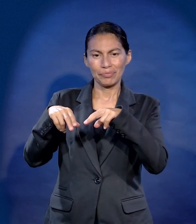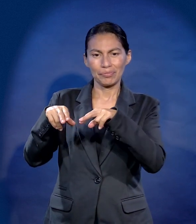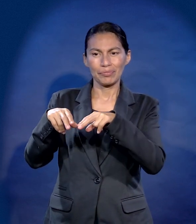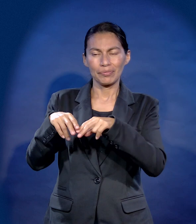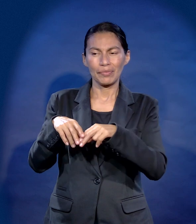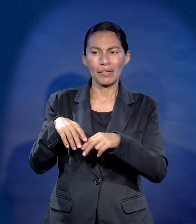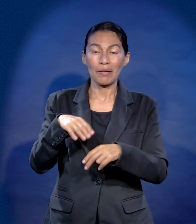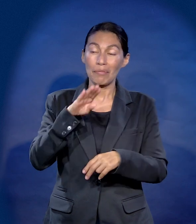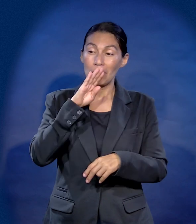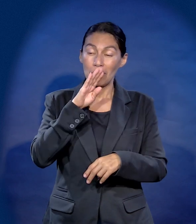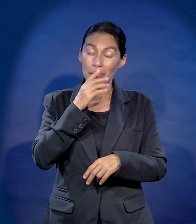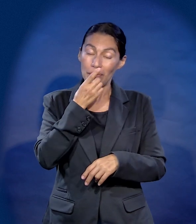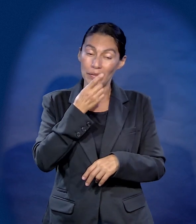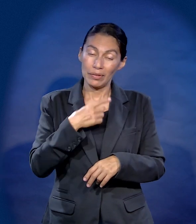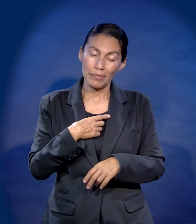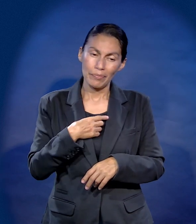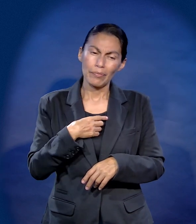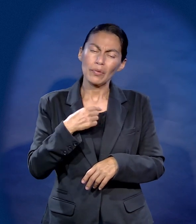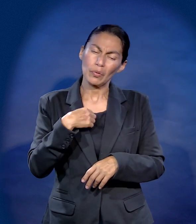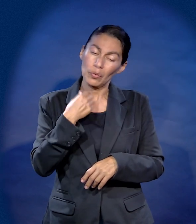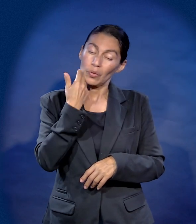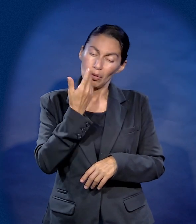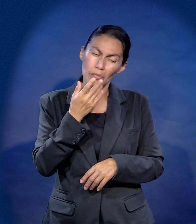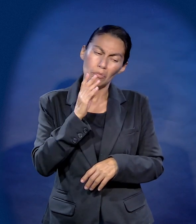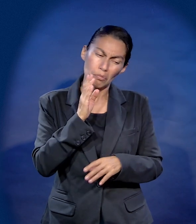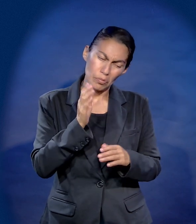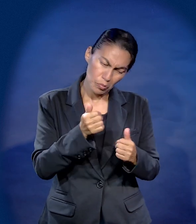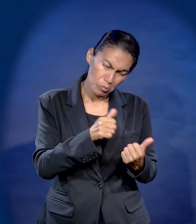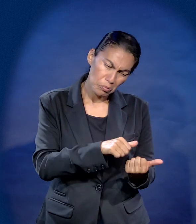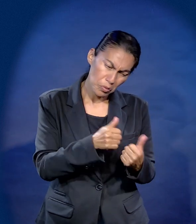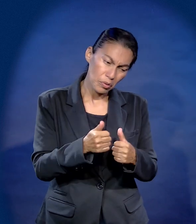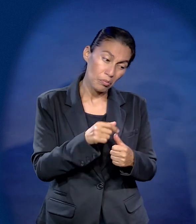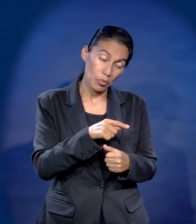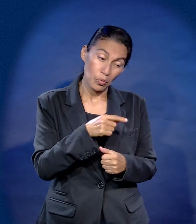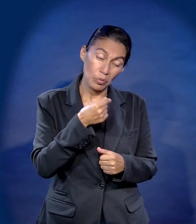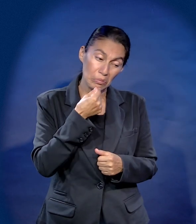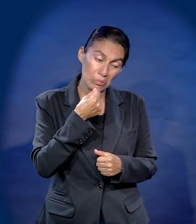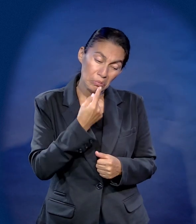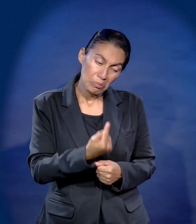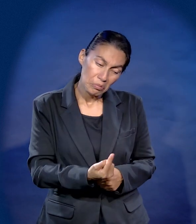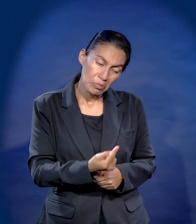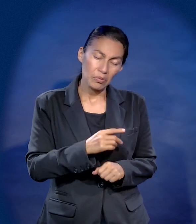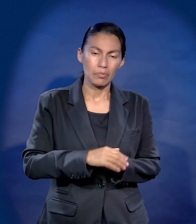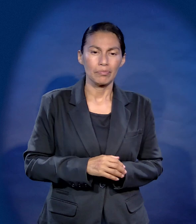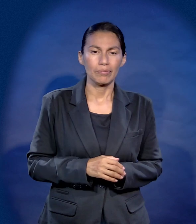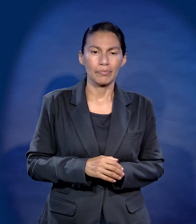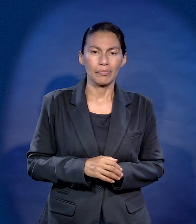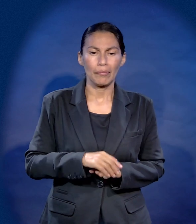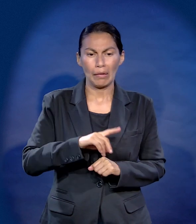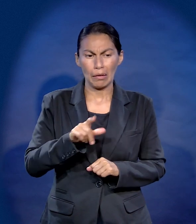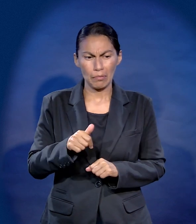por el arco. Y mi mami me decía: Luisito, yo quiero que te bautices, hijo, pero siento que estás muy chico.